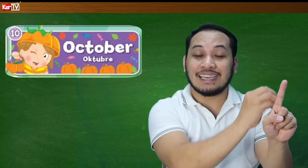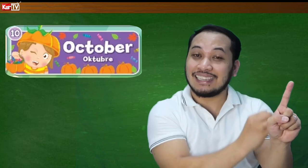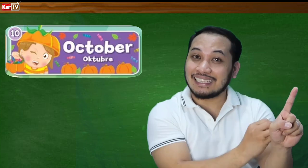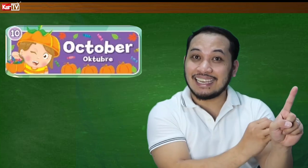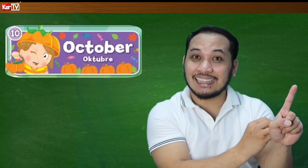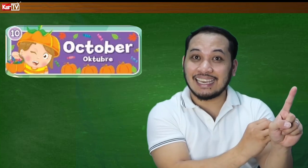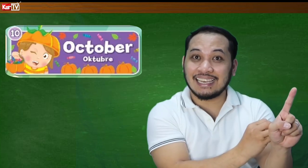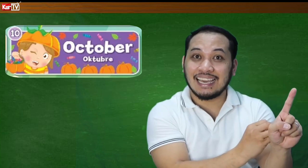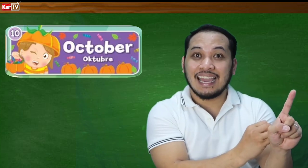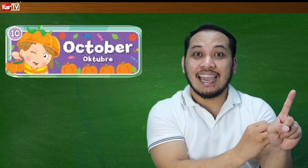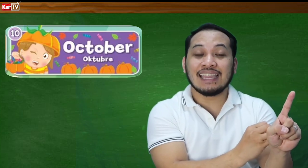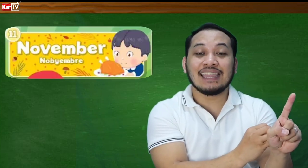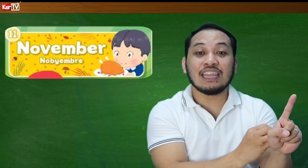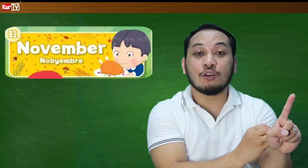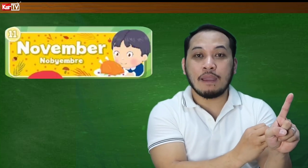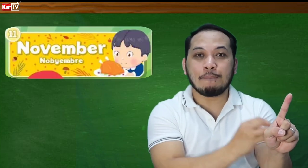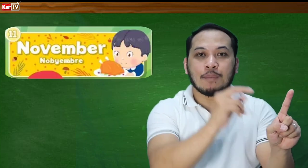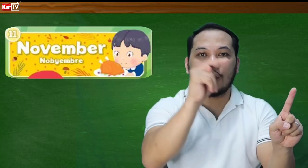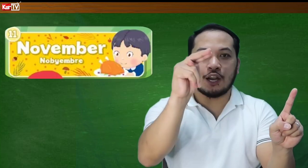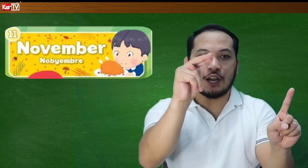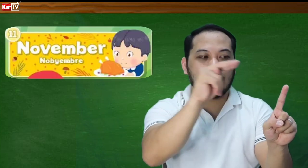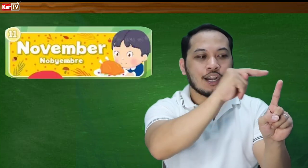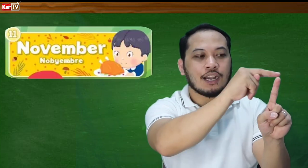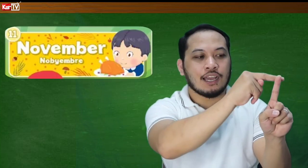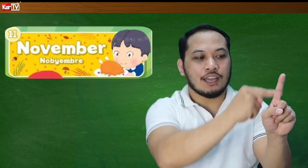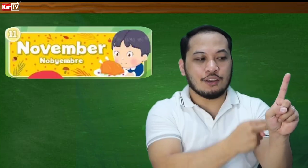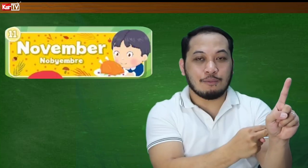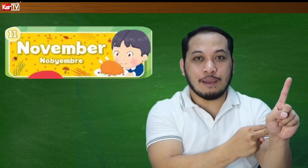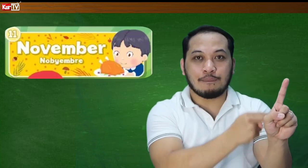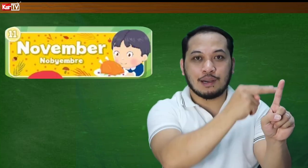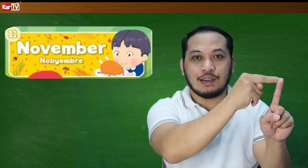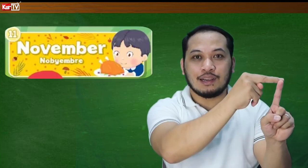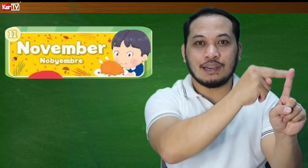Slide lang din natin. And then November. November.